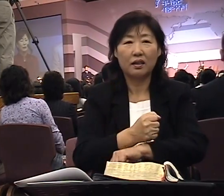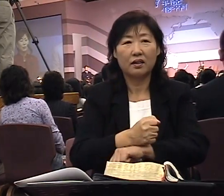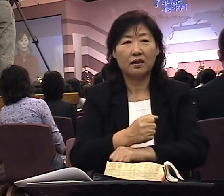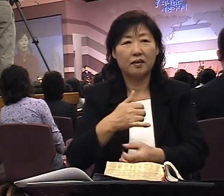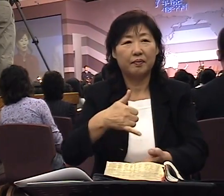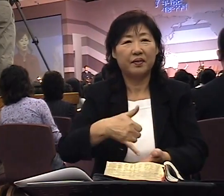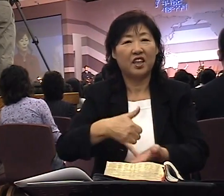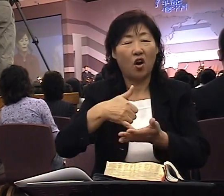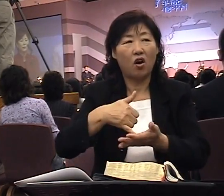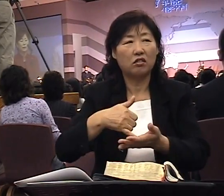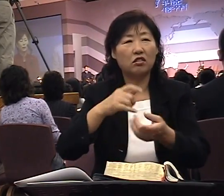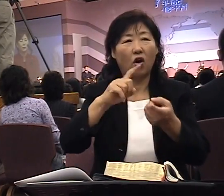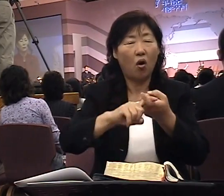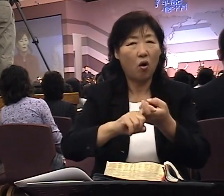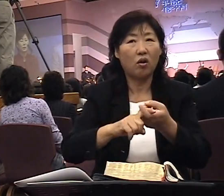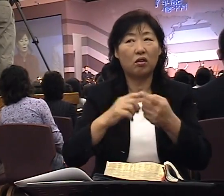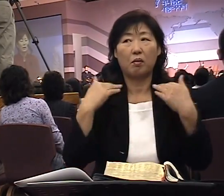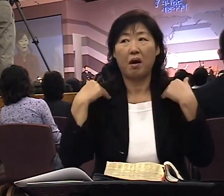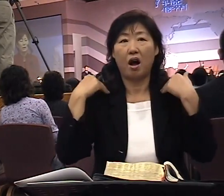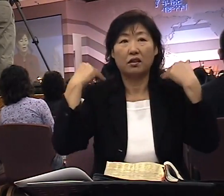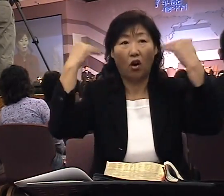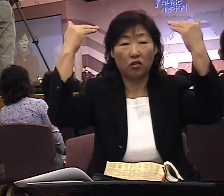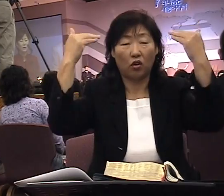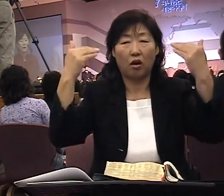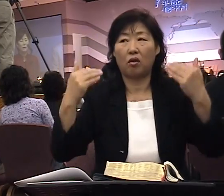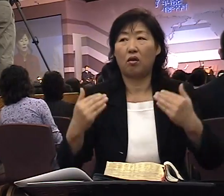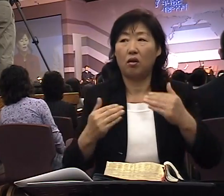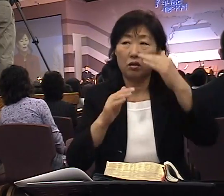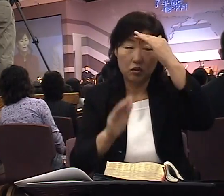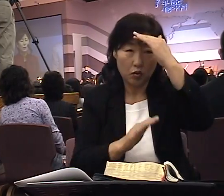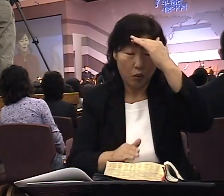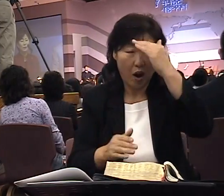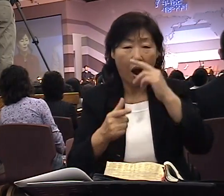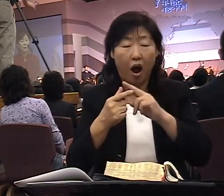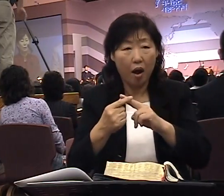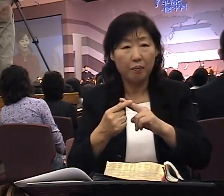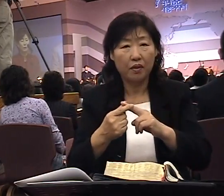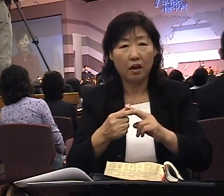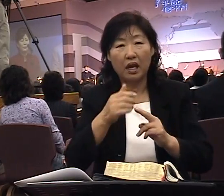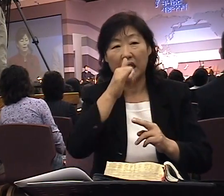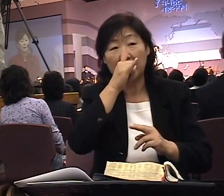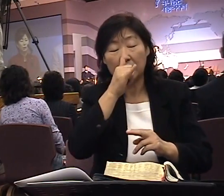영적으로 많이 성숙하고 준비된 성도님들과 함께 할 수